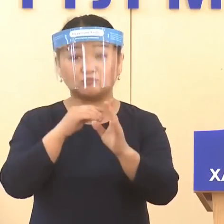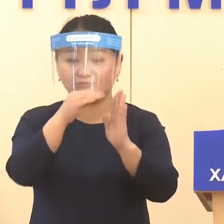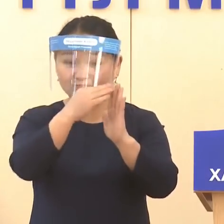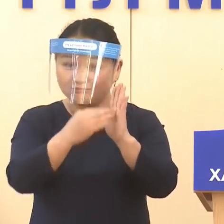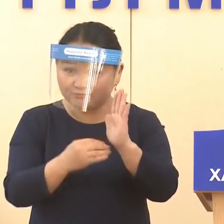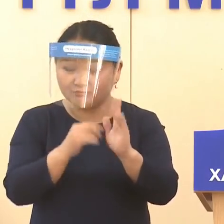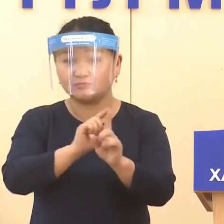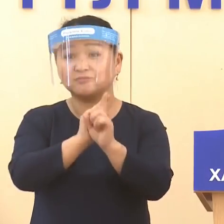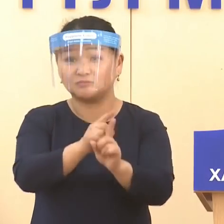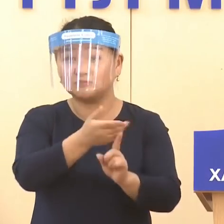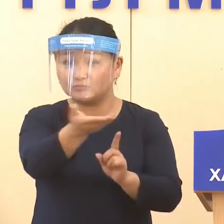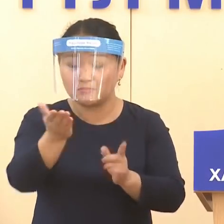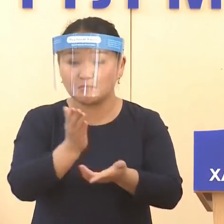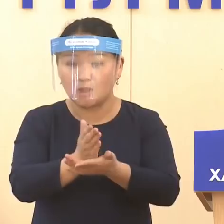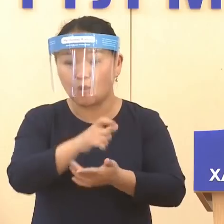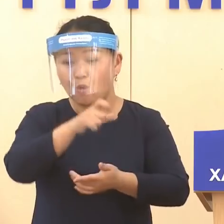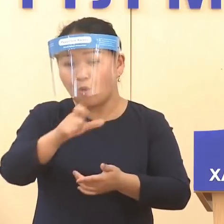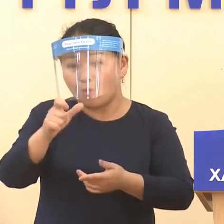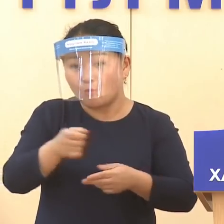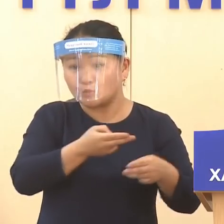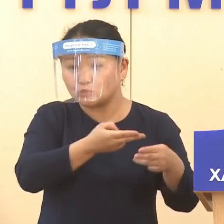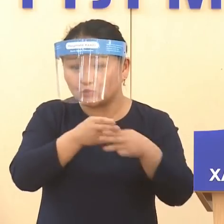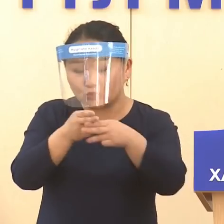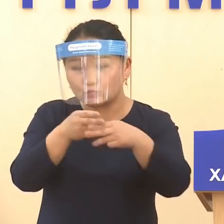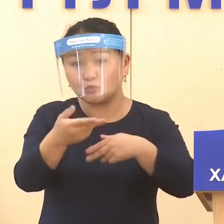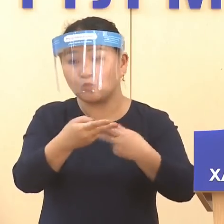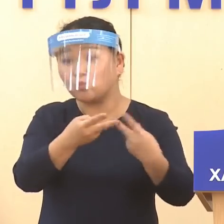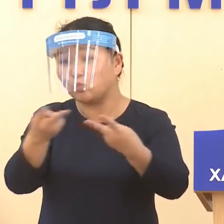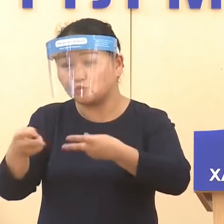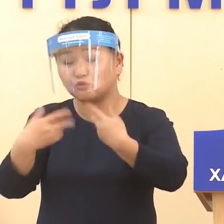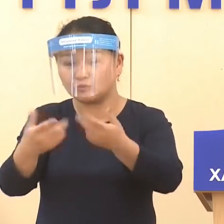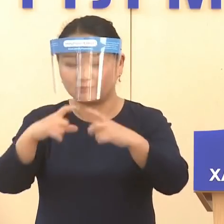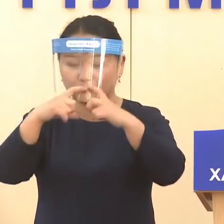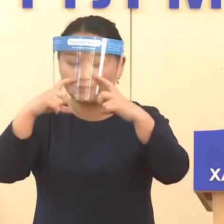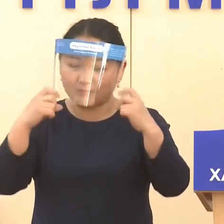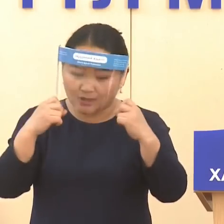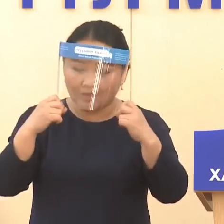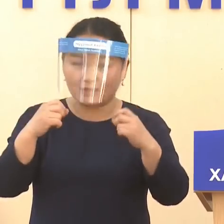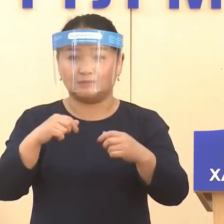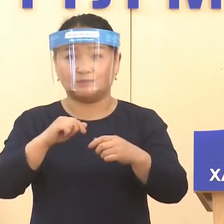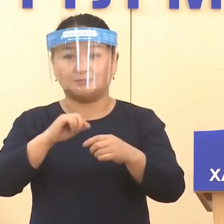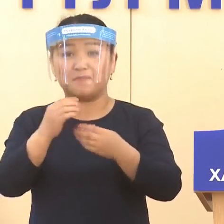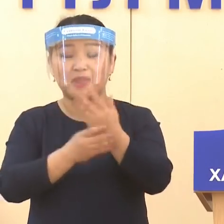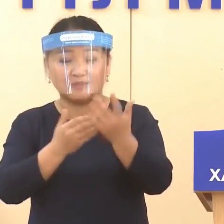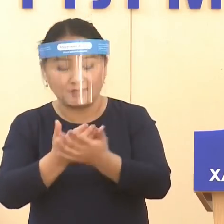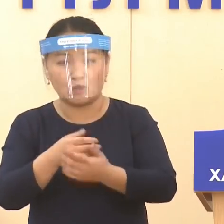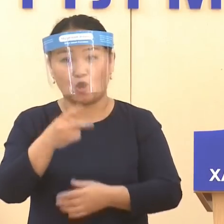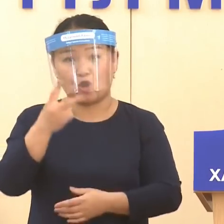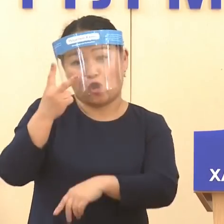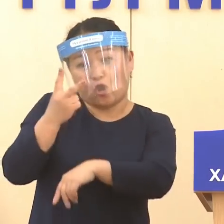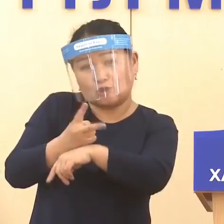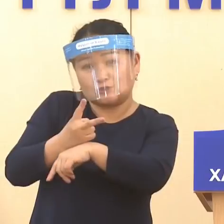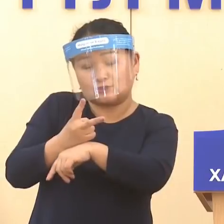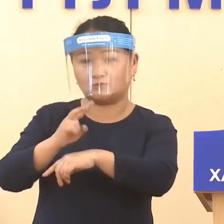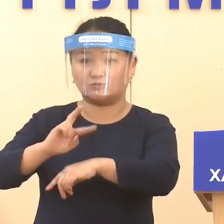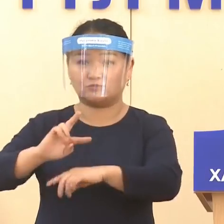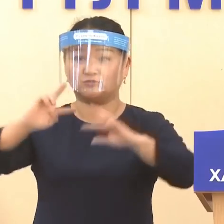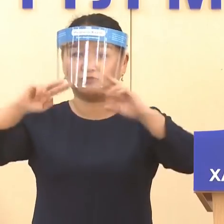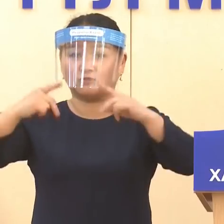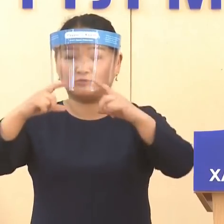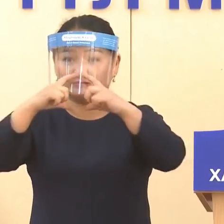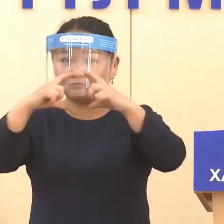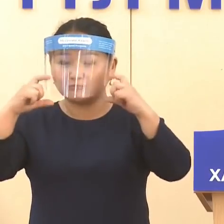үйлчилгээ эрхэлж хүнд одоо тусламж үйлчилгээ үзүүлж байгаа хүн болгон амны хаалтыг бол зөөх хэрэгтэй. Тэгвэл 2 цаг тутам 2-оос 3 цаг